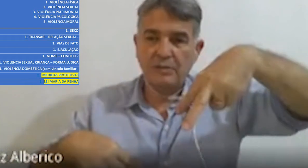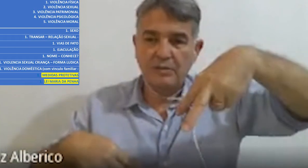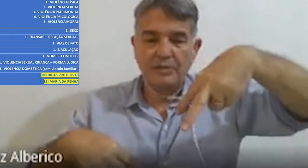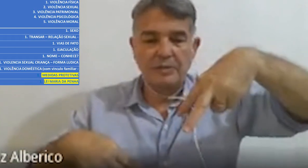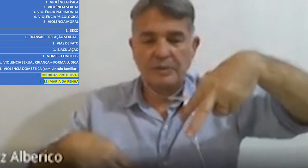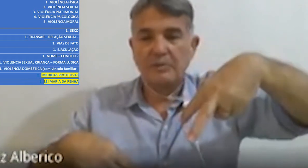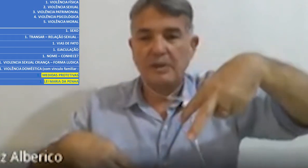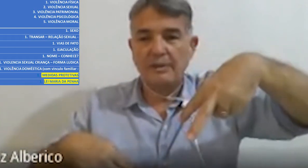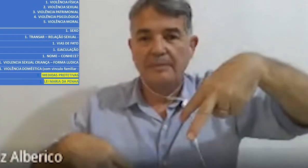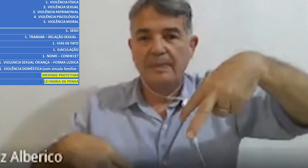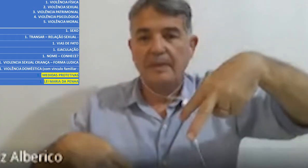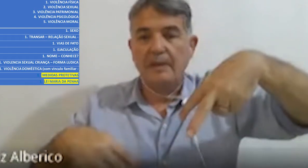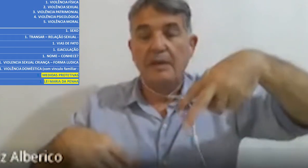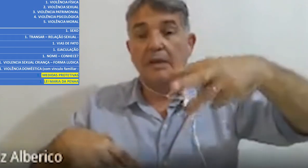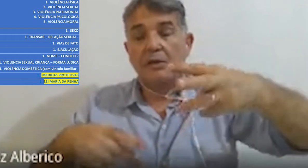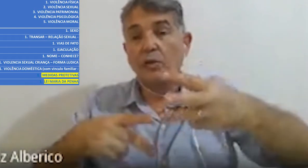tendo também. E